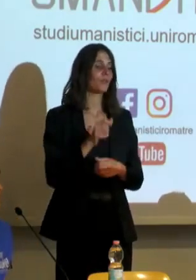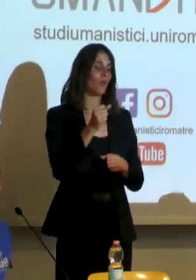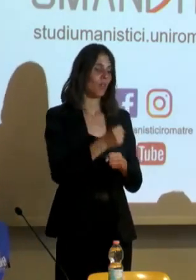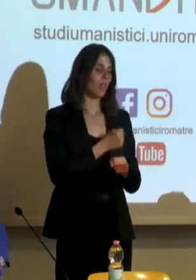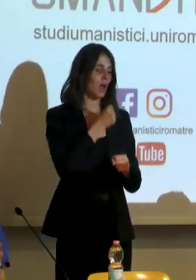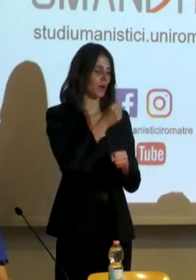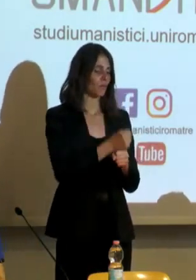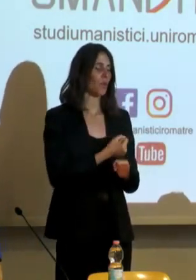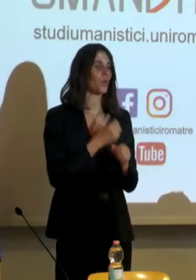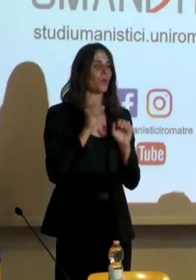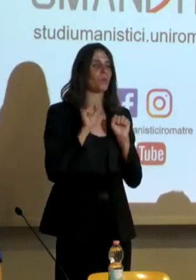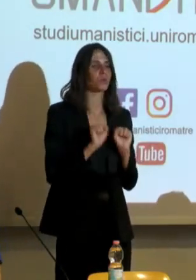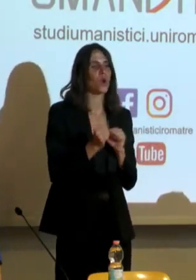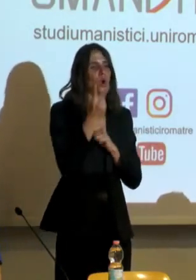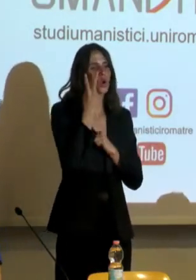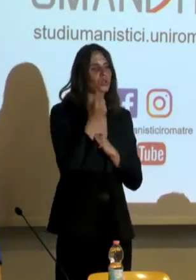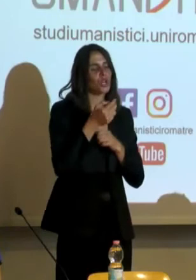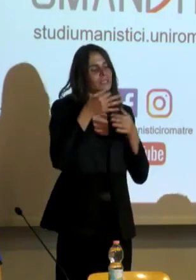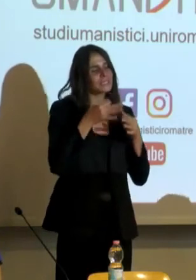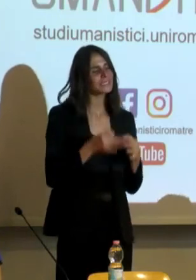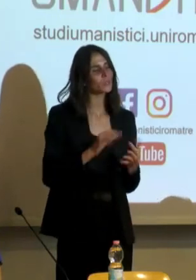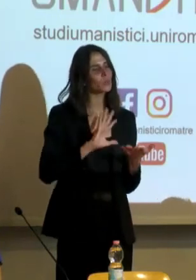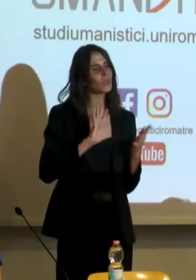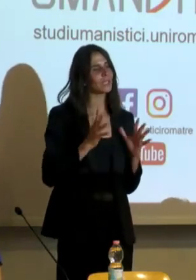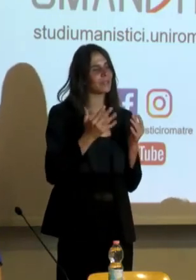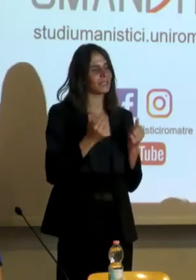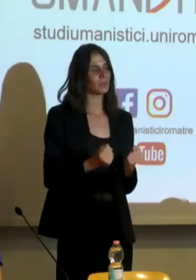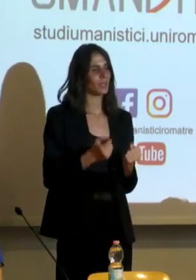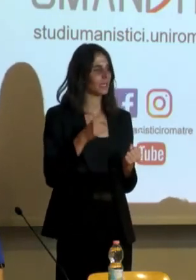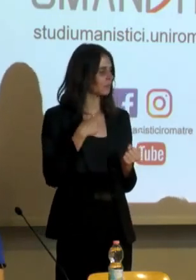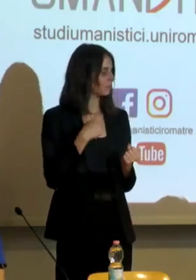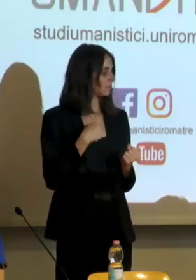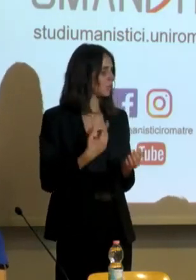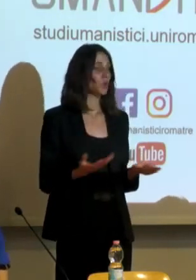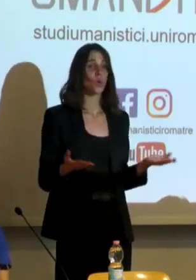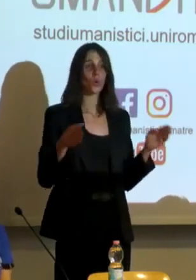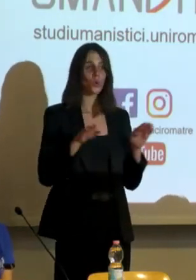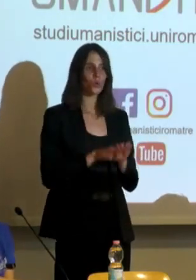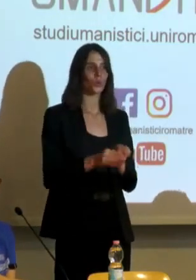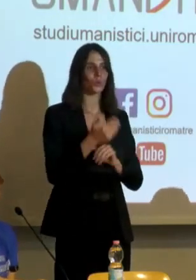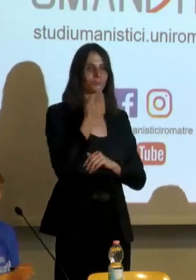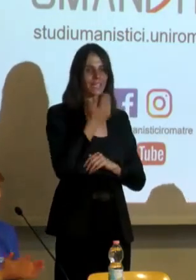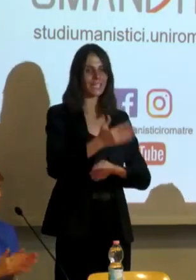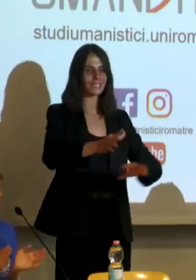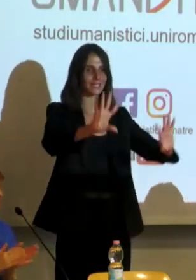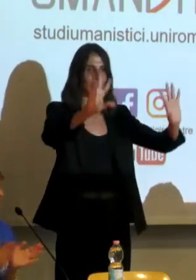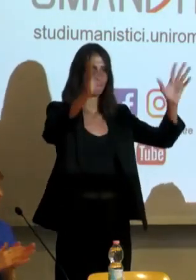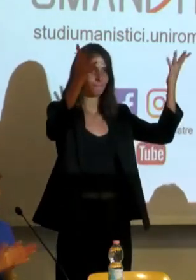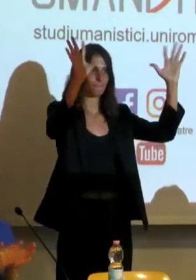a trovarlo e a concretizzarlo. E con questo penso di poter terminare.